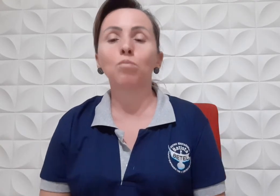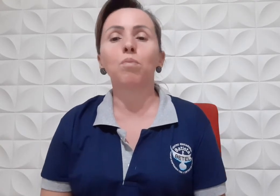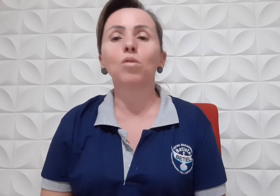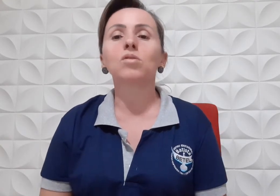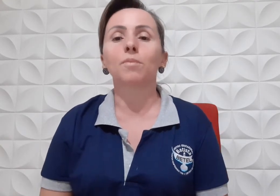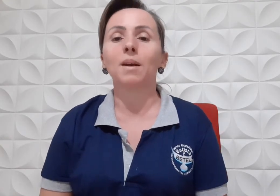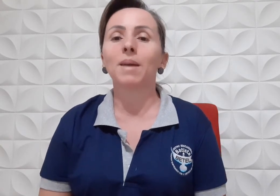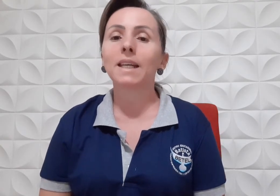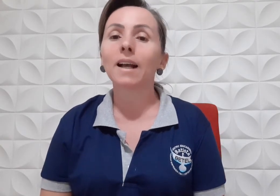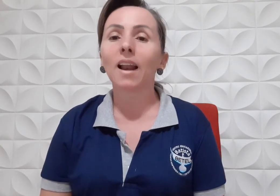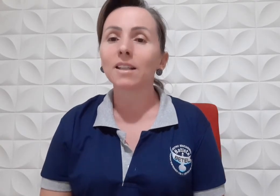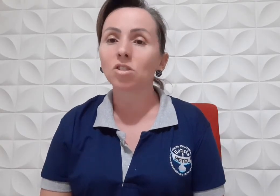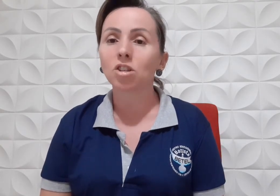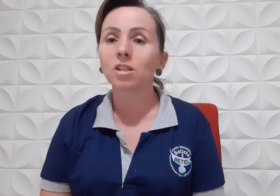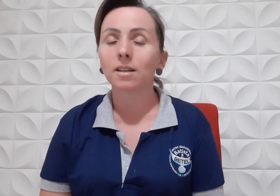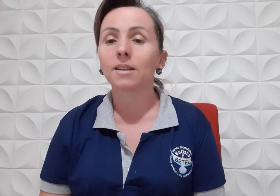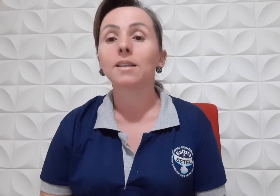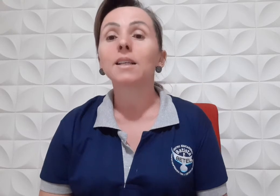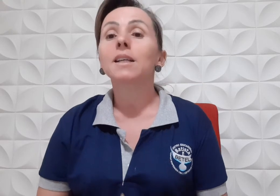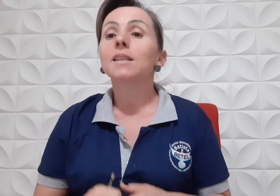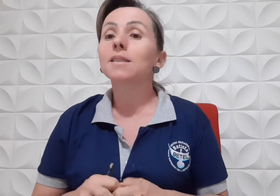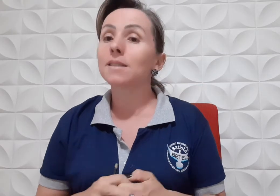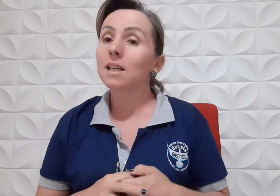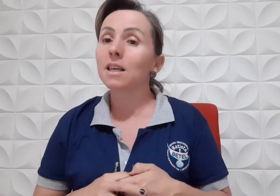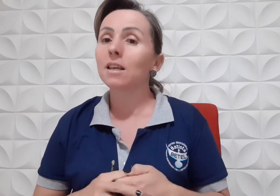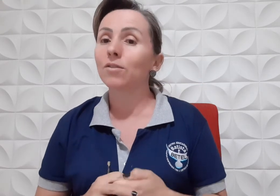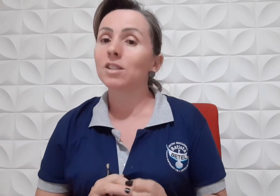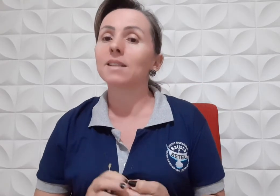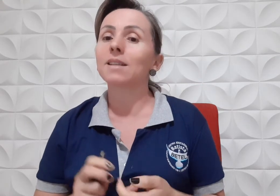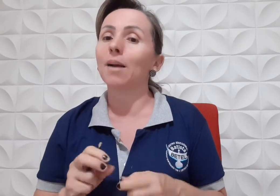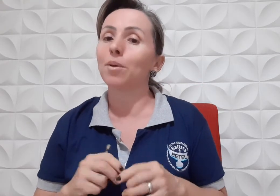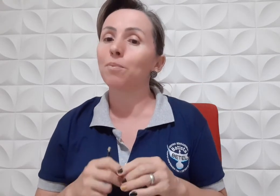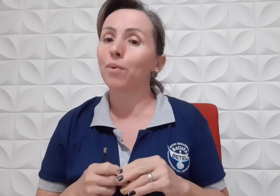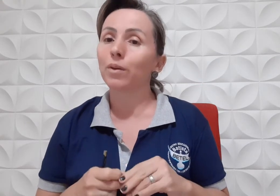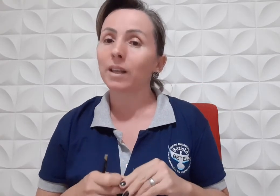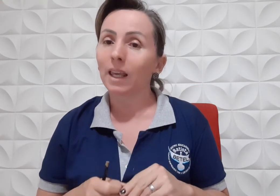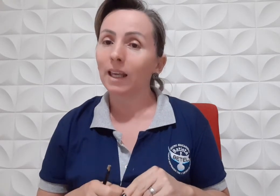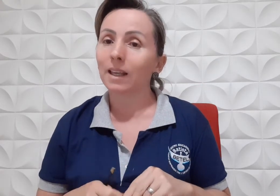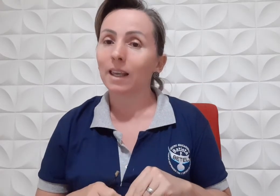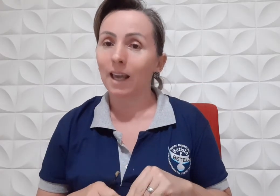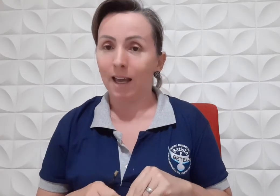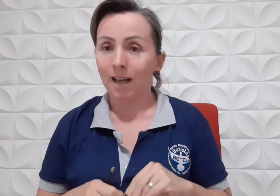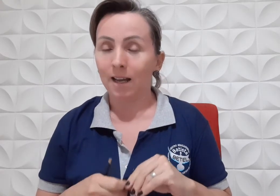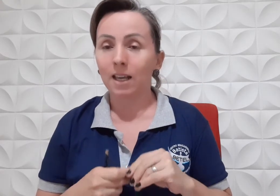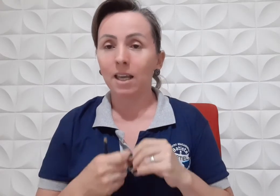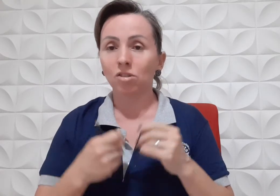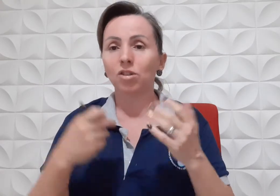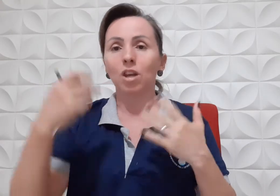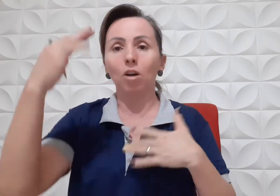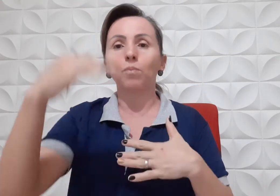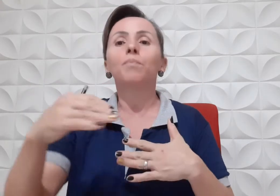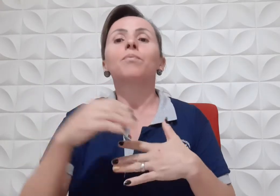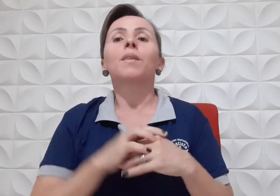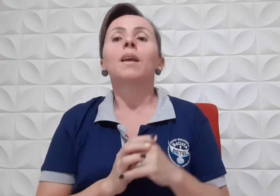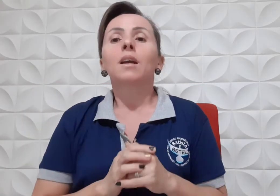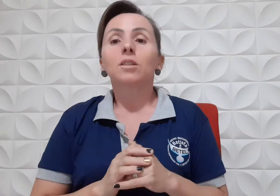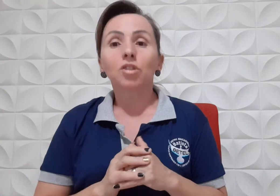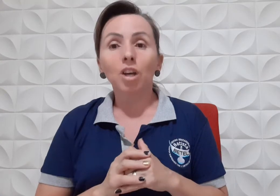pouco sobre a América Latina. Sim, vocês sabem por que que a região